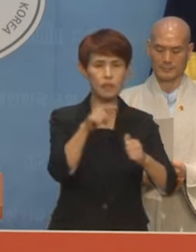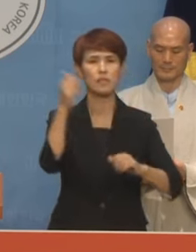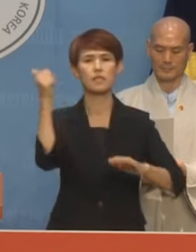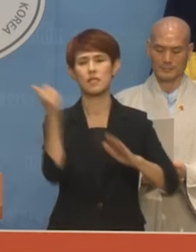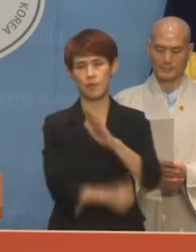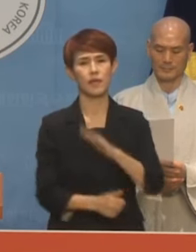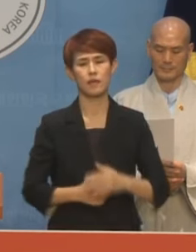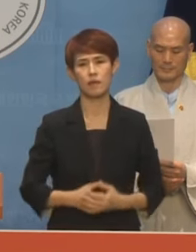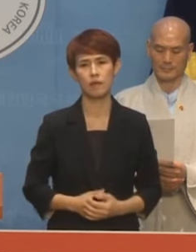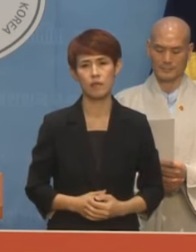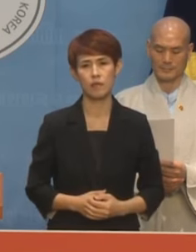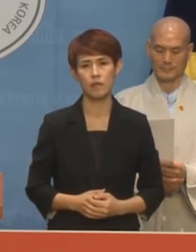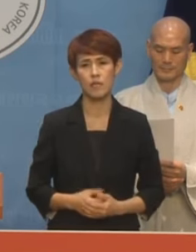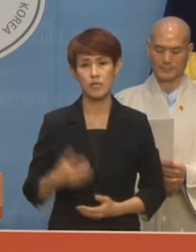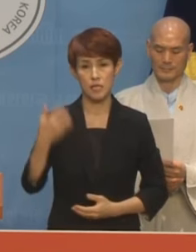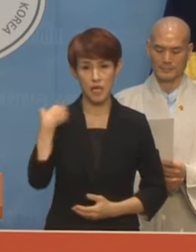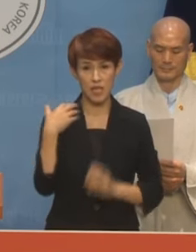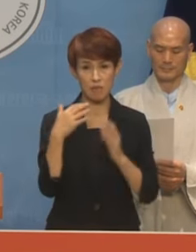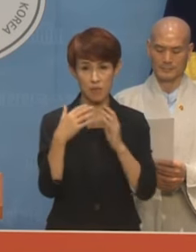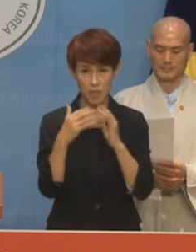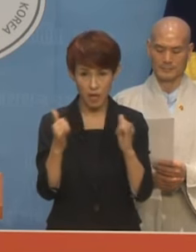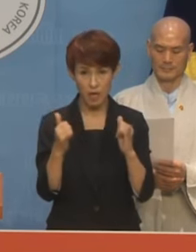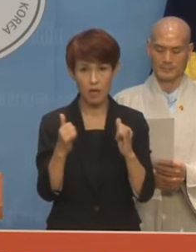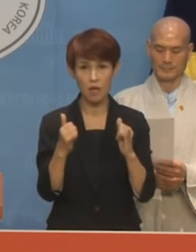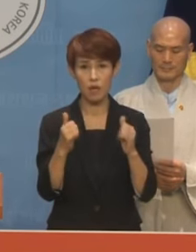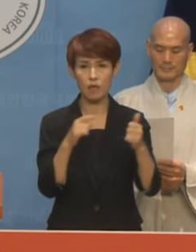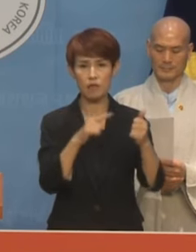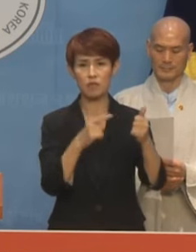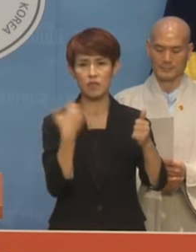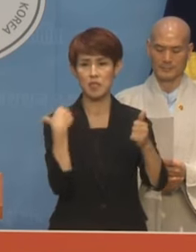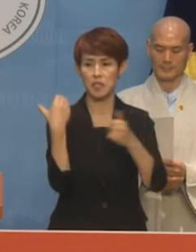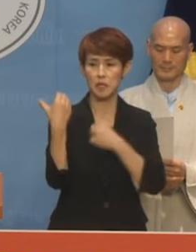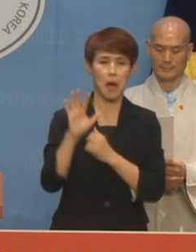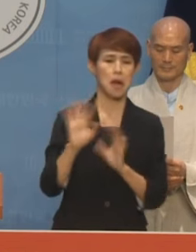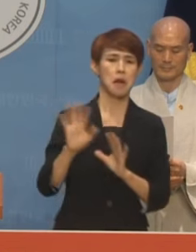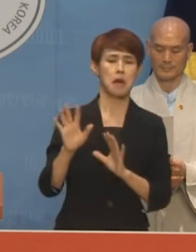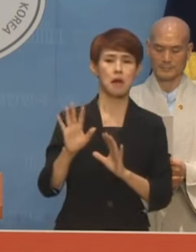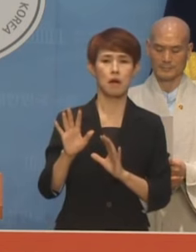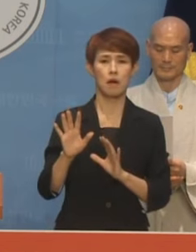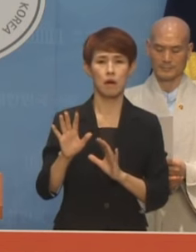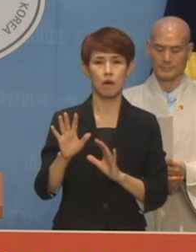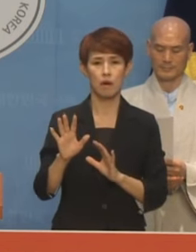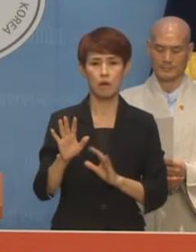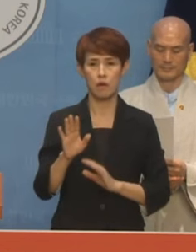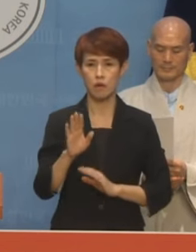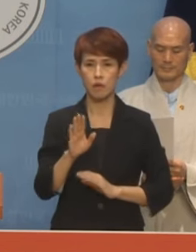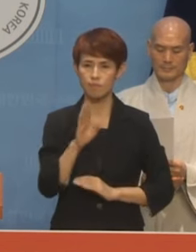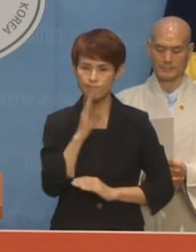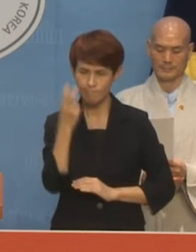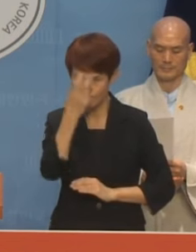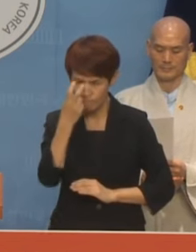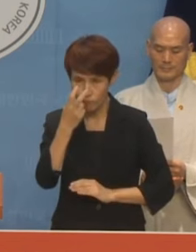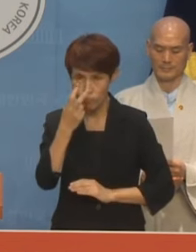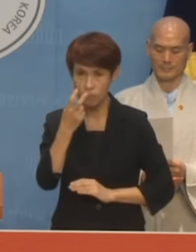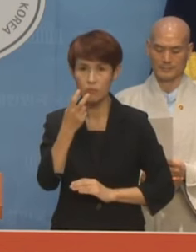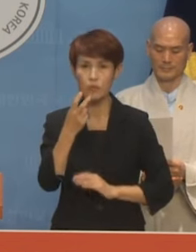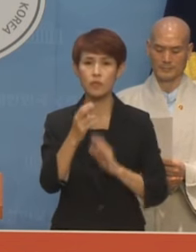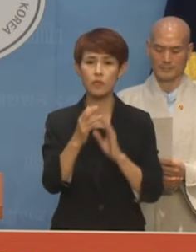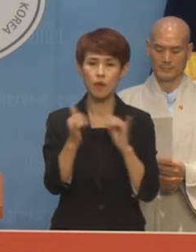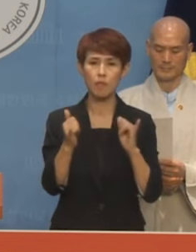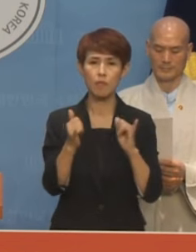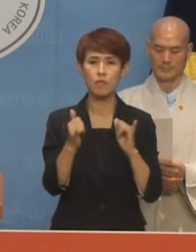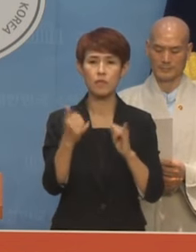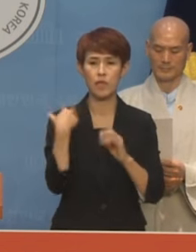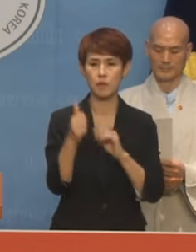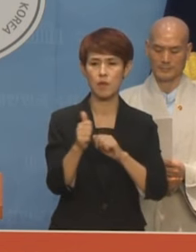아니라 책임져야 할 지휘부는 책임을 회피하였고 진상규명과 책임자 처벌은